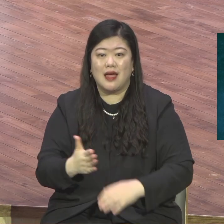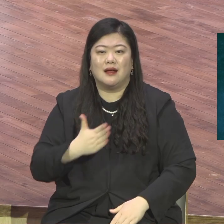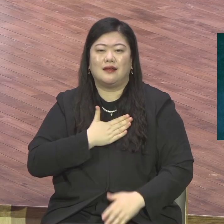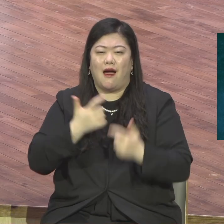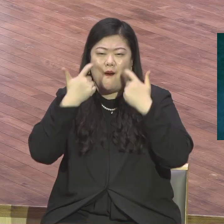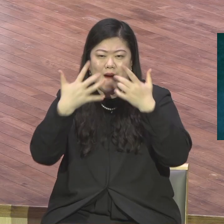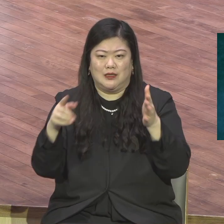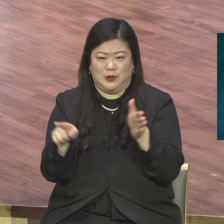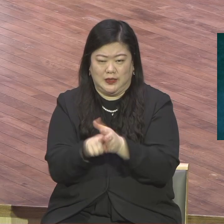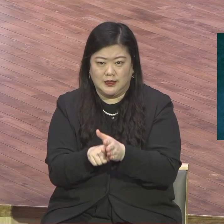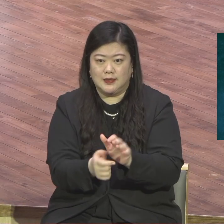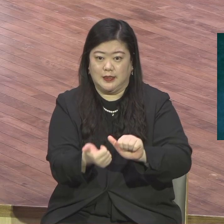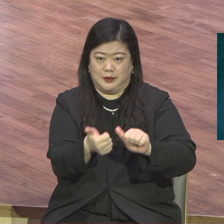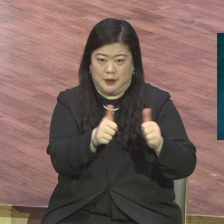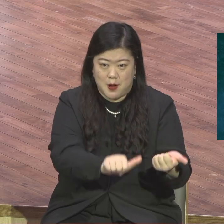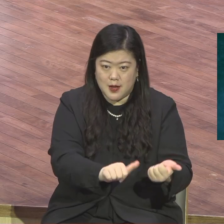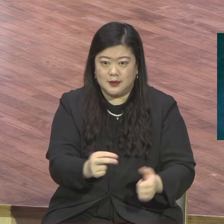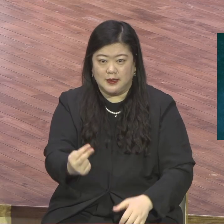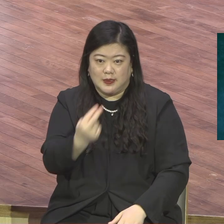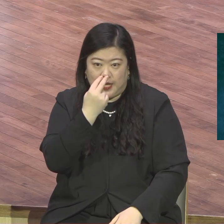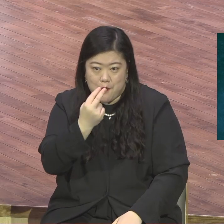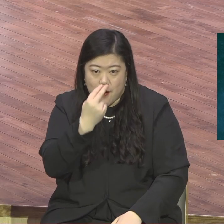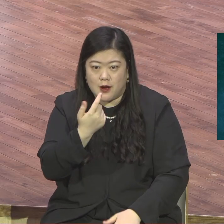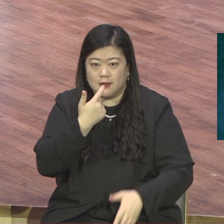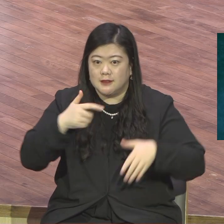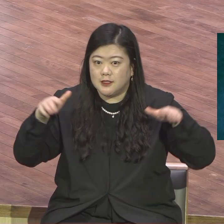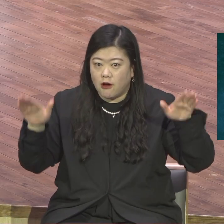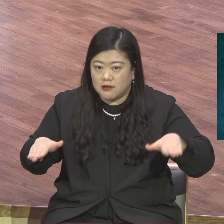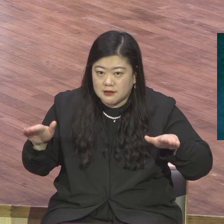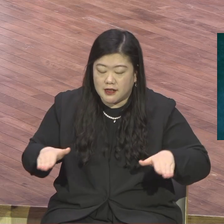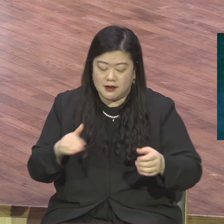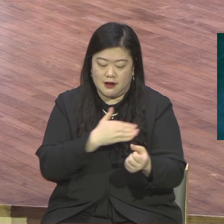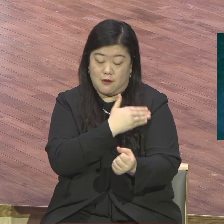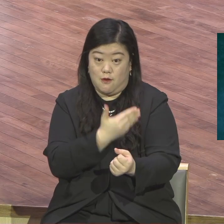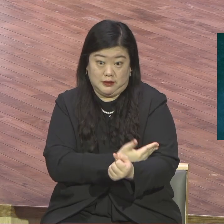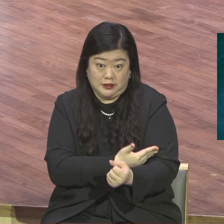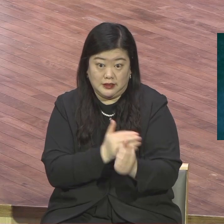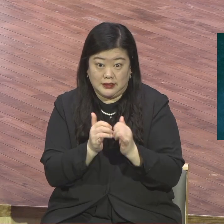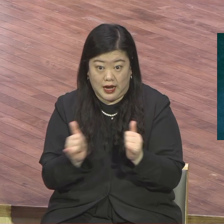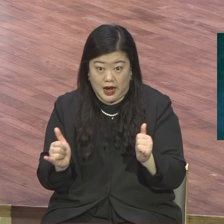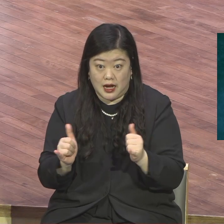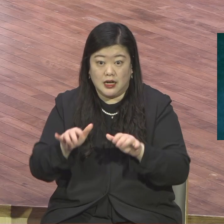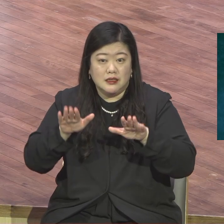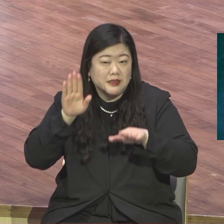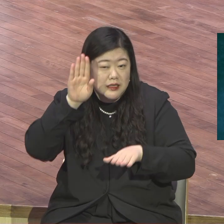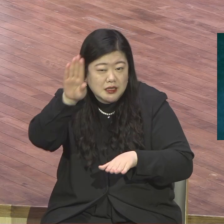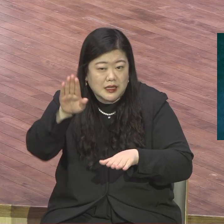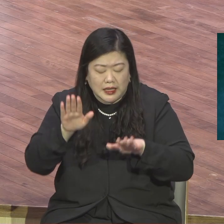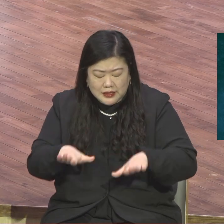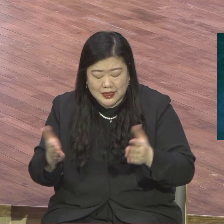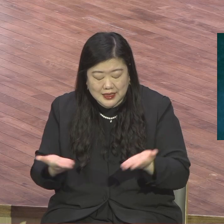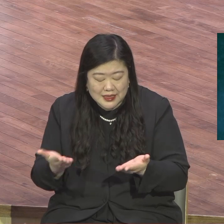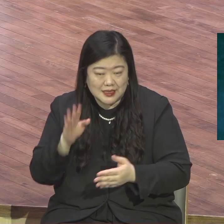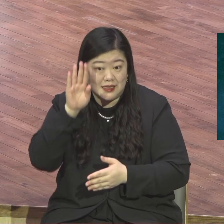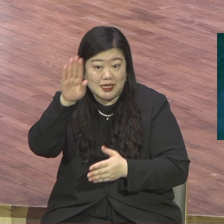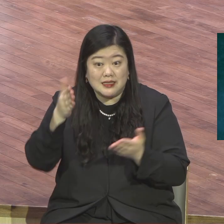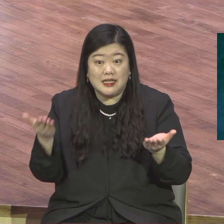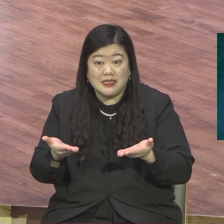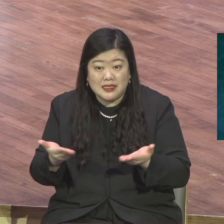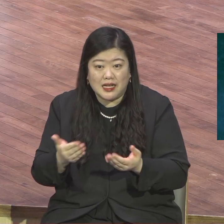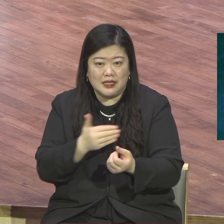내가 확신하노니 사망이나 생명이나 천사들이나 권세들이나 현재일이나